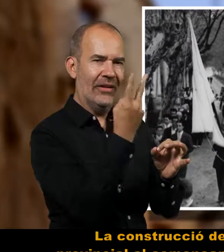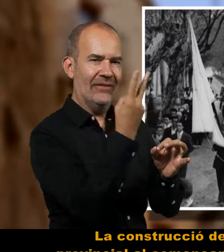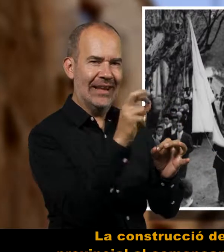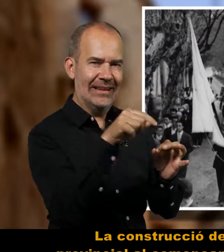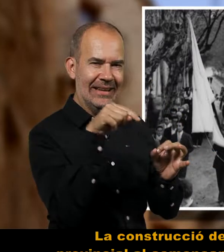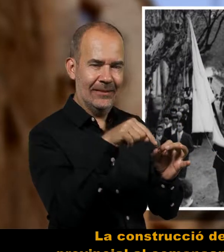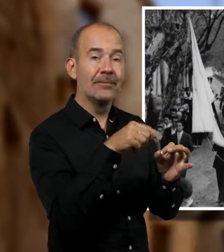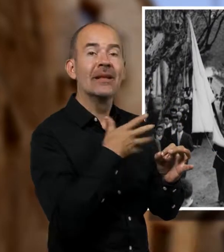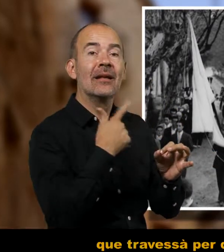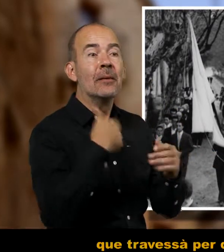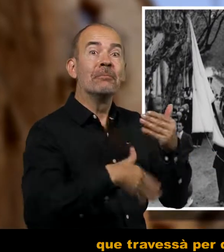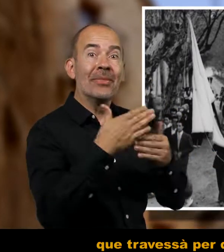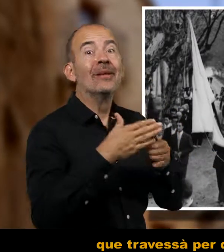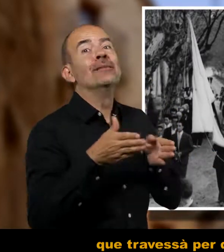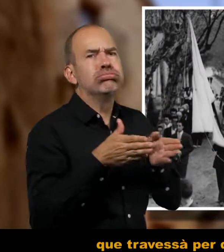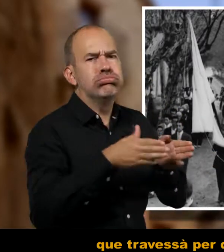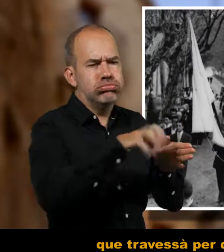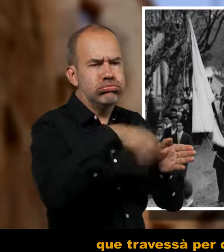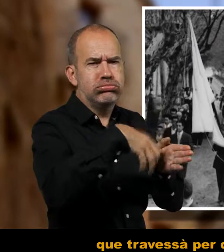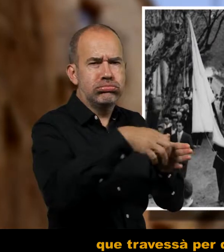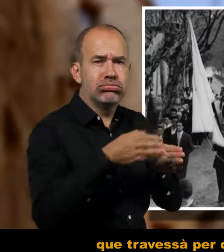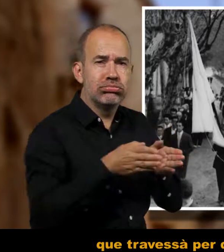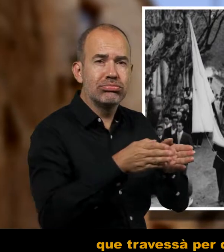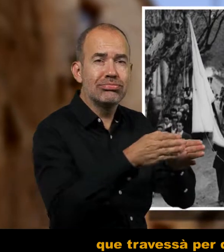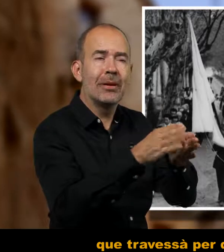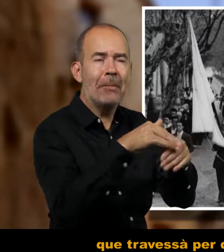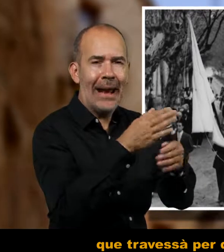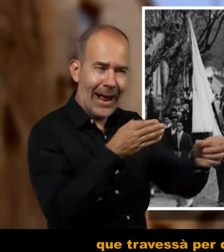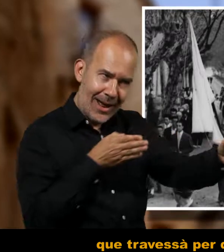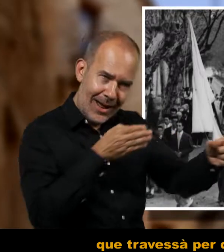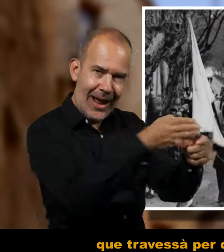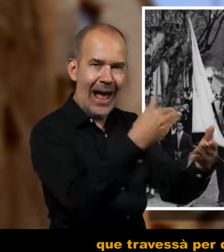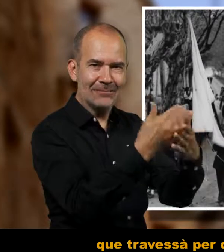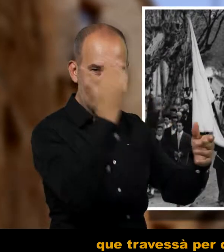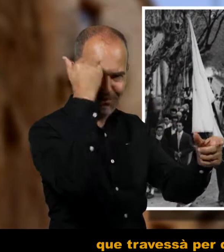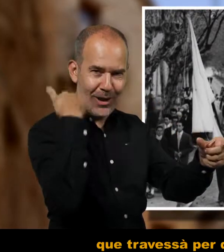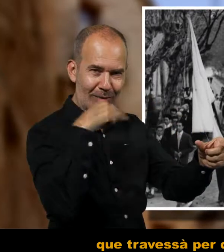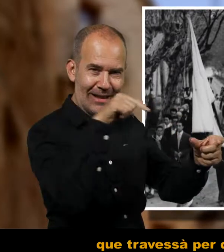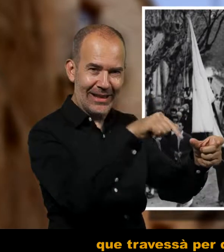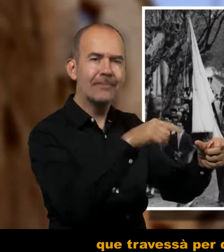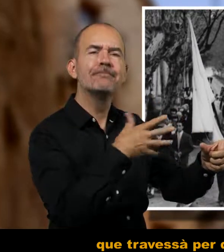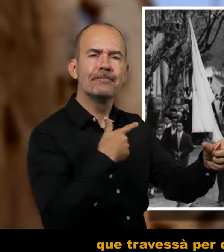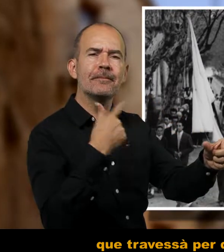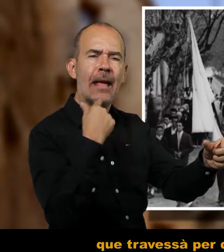La construcció de la carretera provincial al començament del segle XX, que travessà per dins el